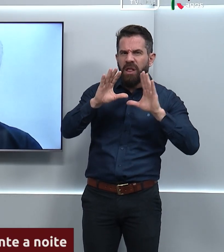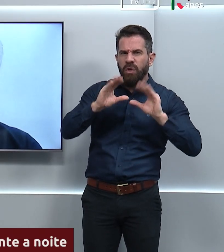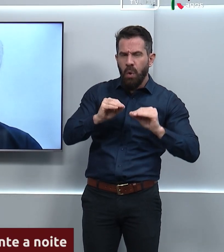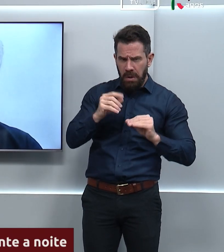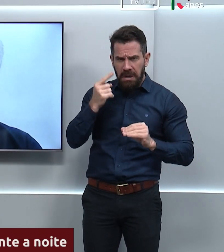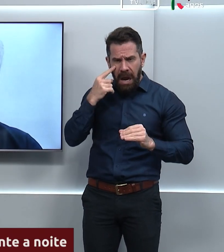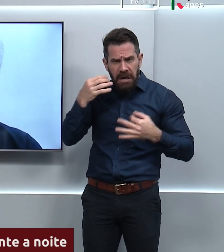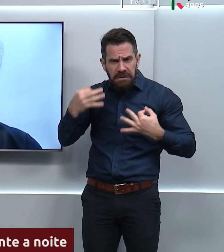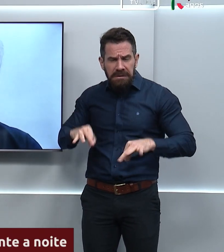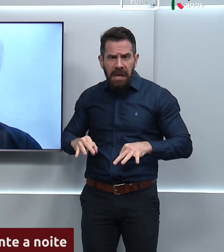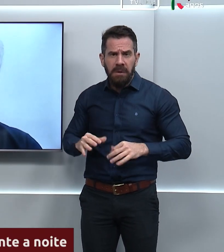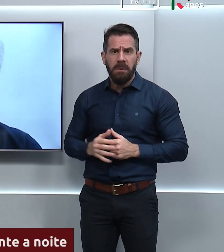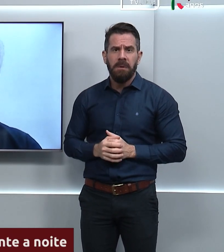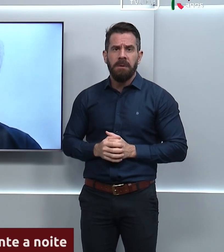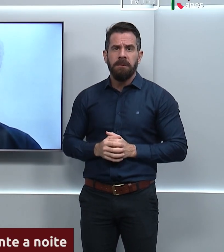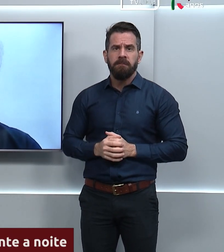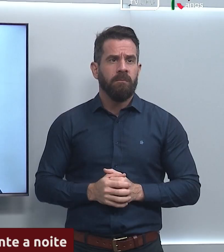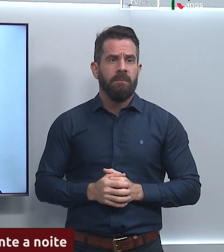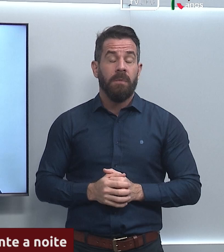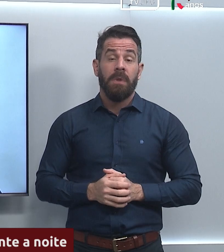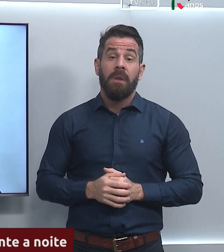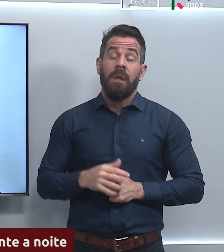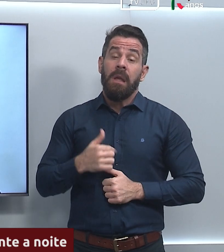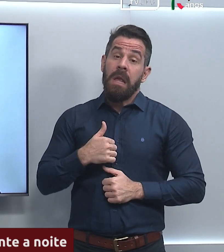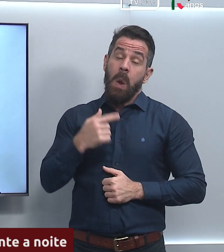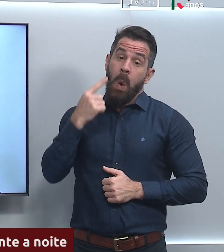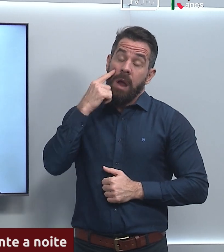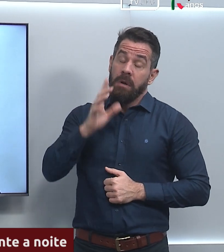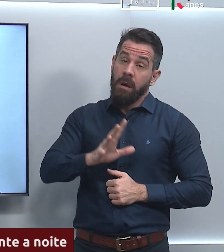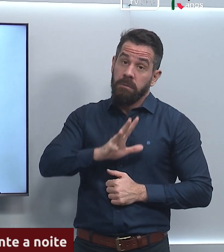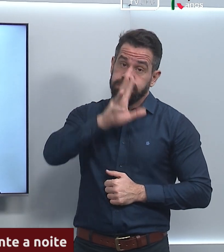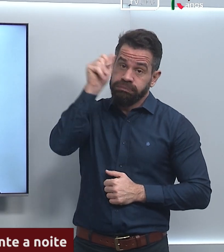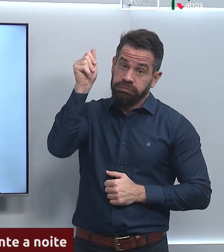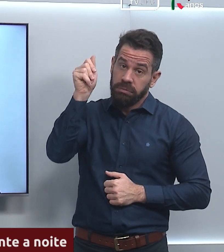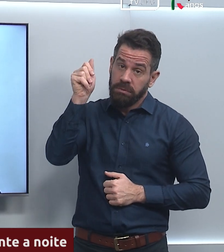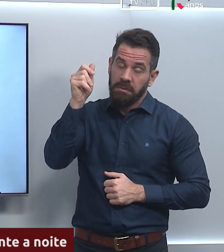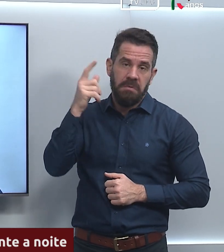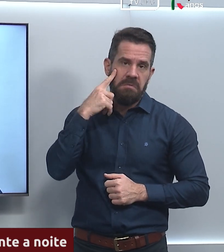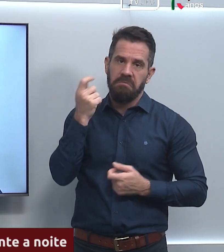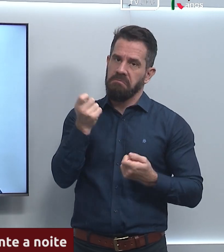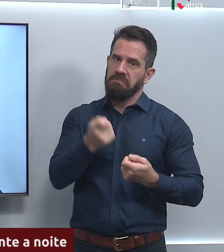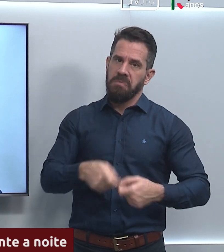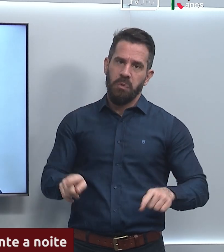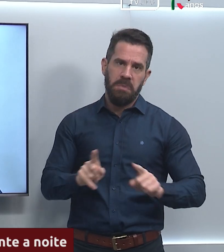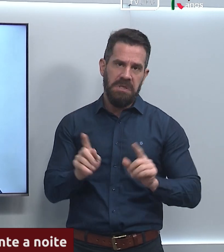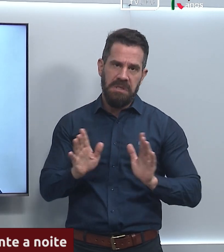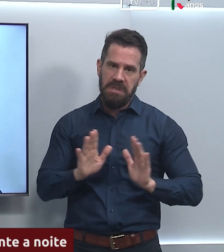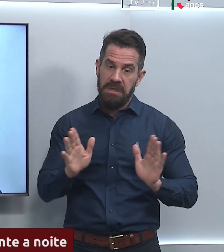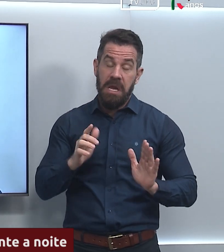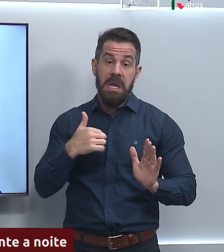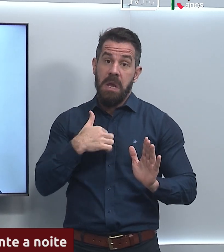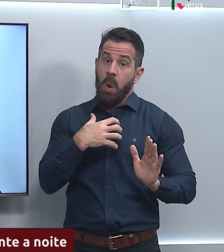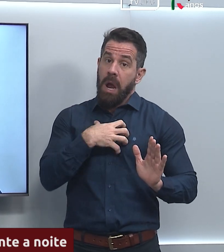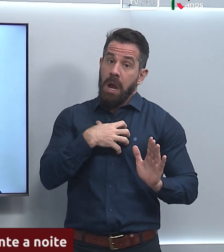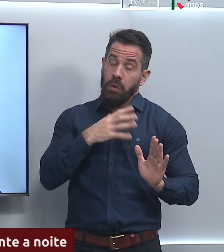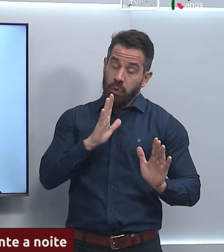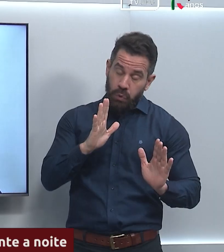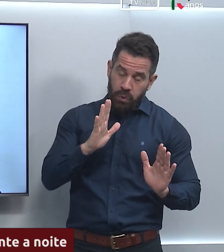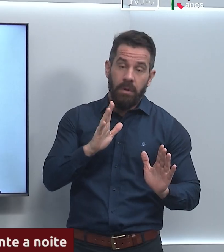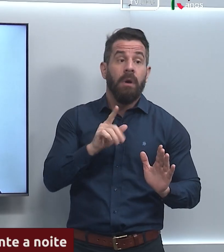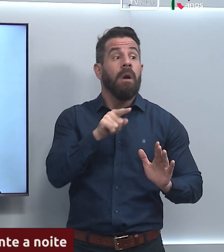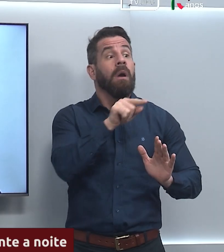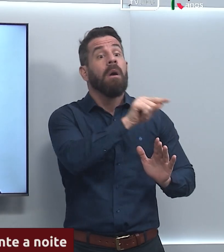Camila, essa é uma proposta apressada. Não é necessário fazer isso, né? Os bosques, eles